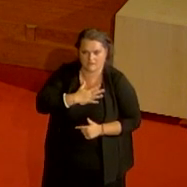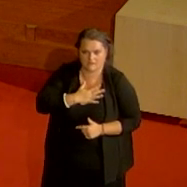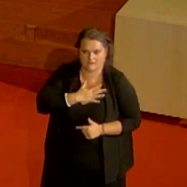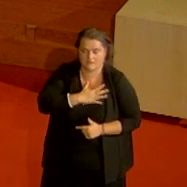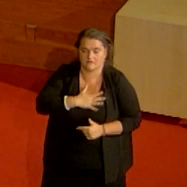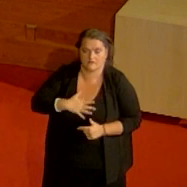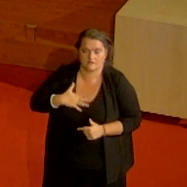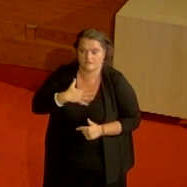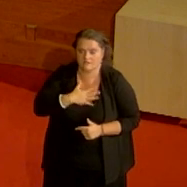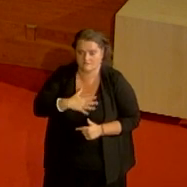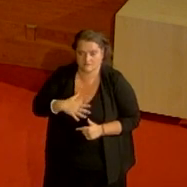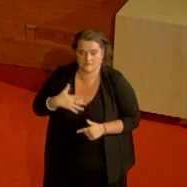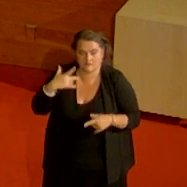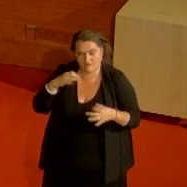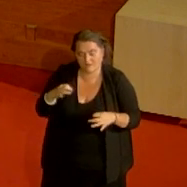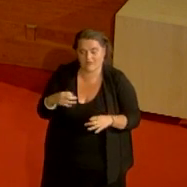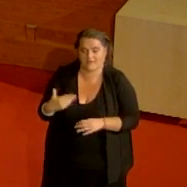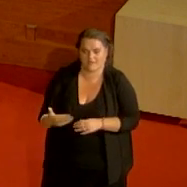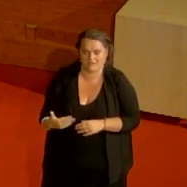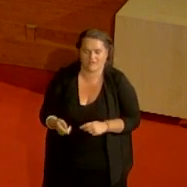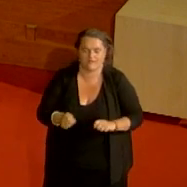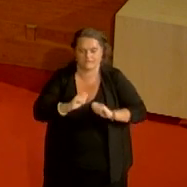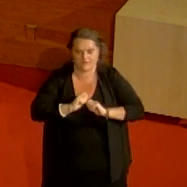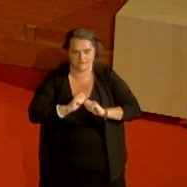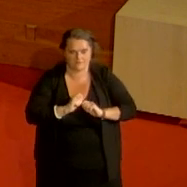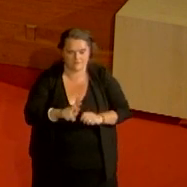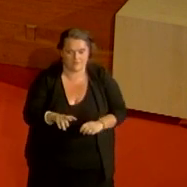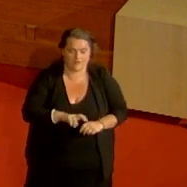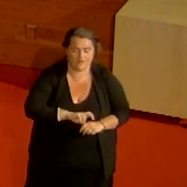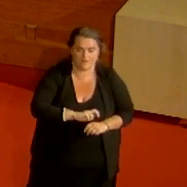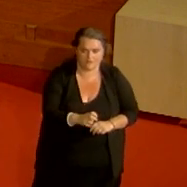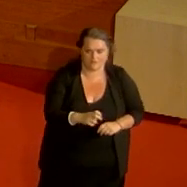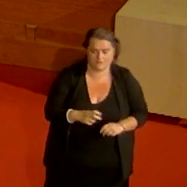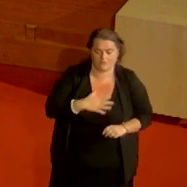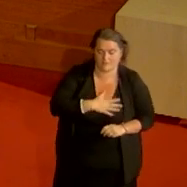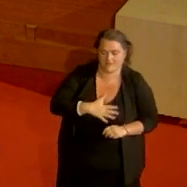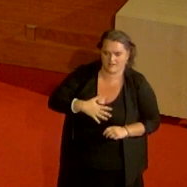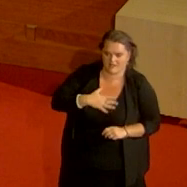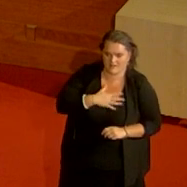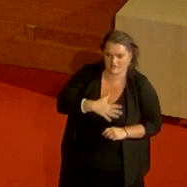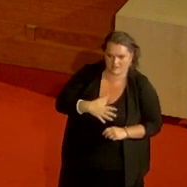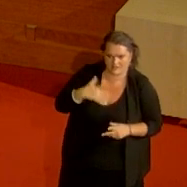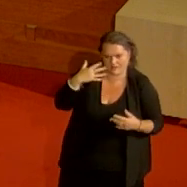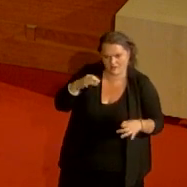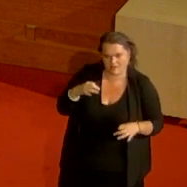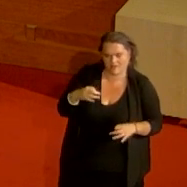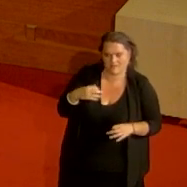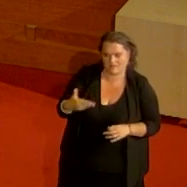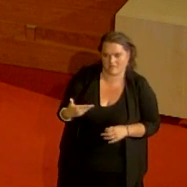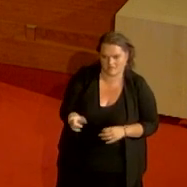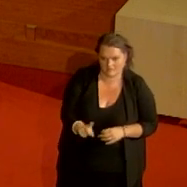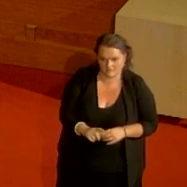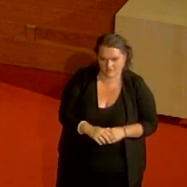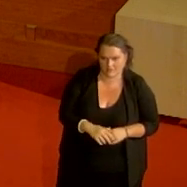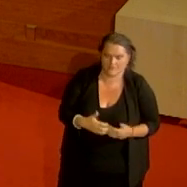estas en este tipo de lógicas precarias frente al placer que encontramos en las lógicas no precarias